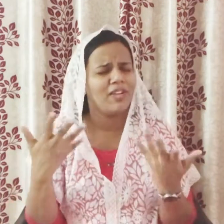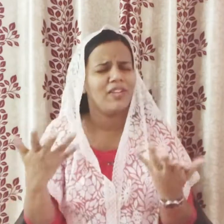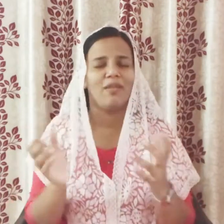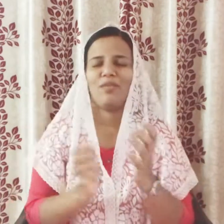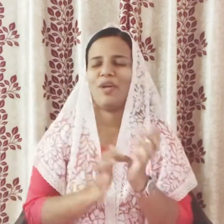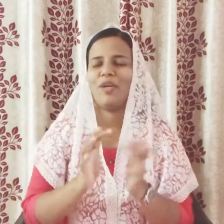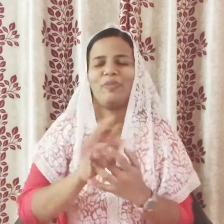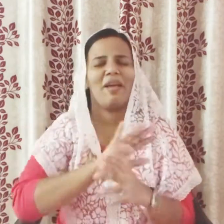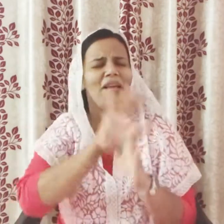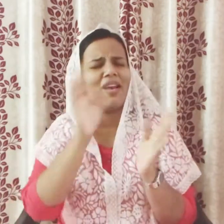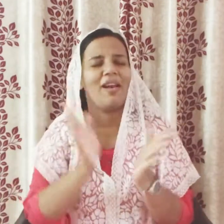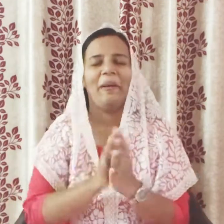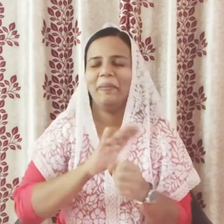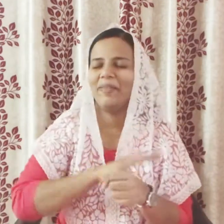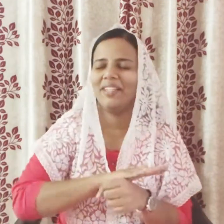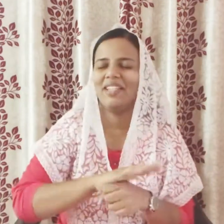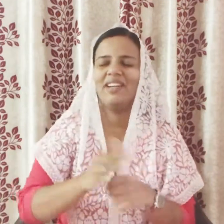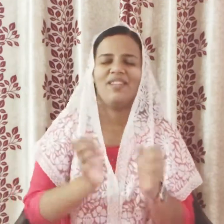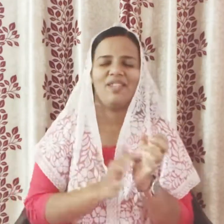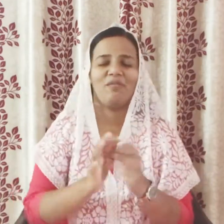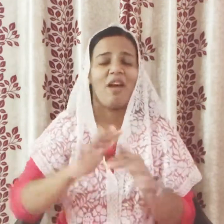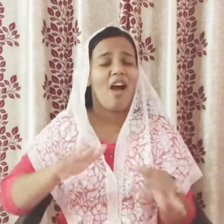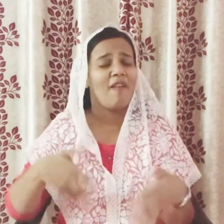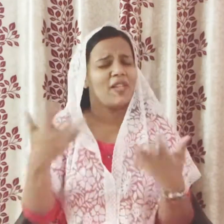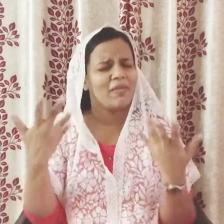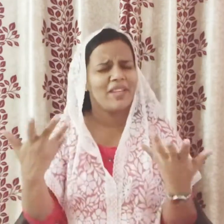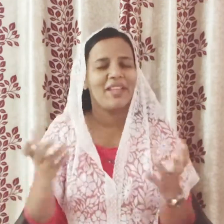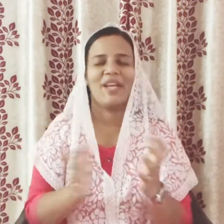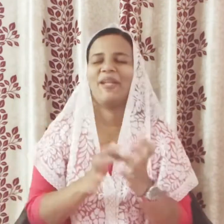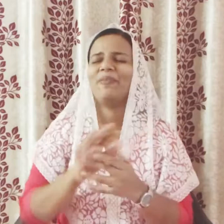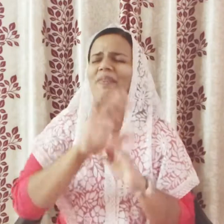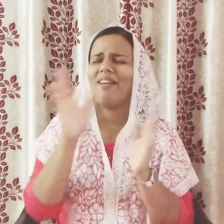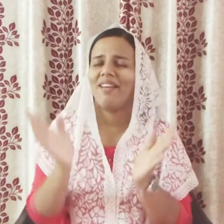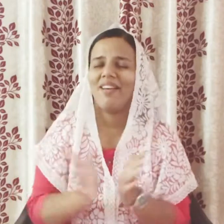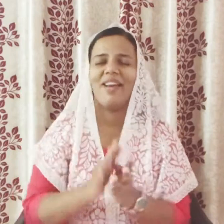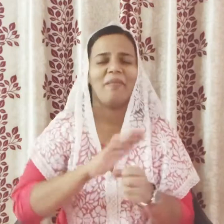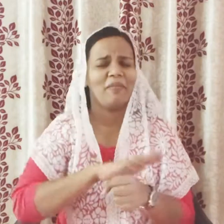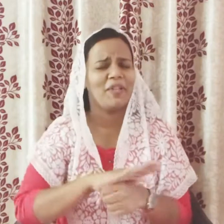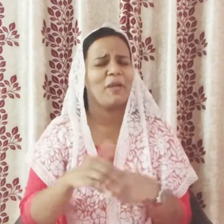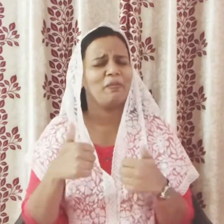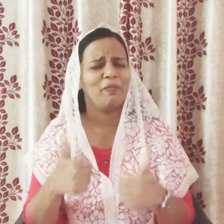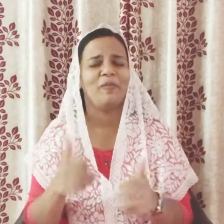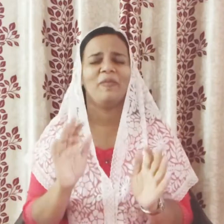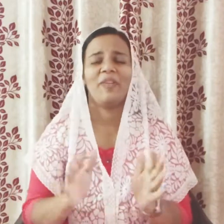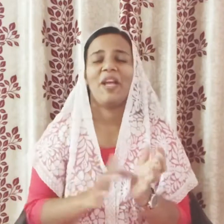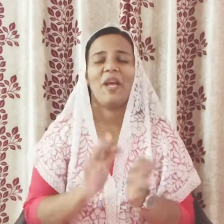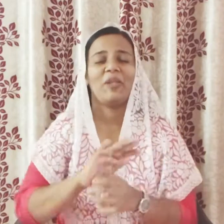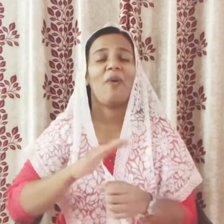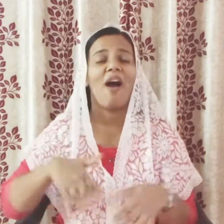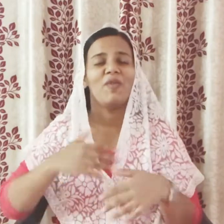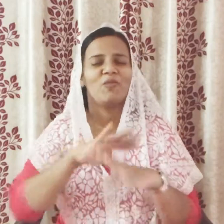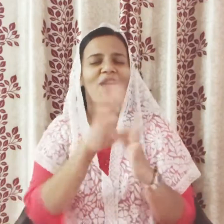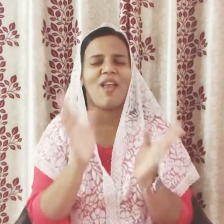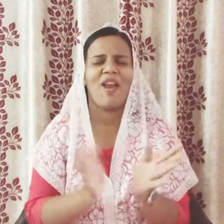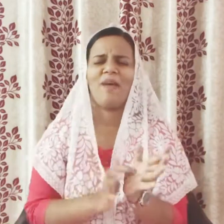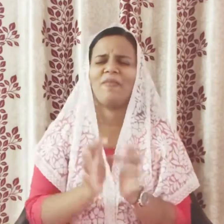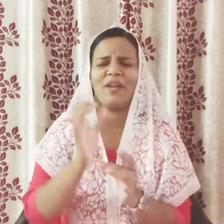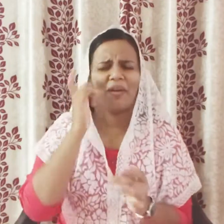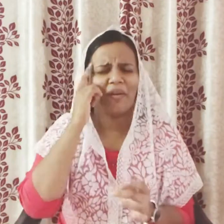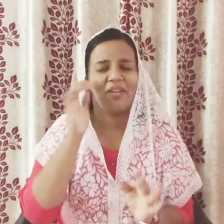എന്തുമാകട്ടെ, ഞങ്ങളുടെ കർത്താവ് മതിയായവനാകിയാൽ സ്തോത്രം. ആവശ്യം എന്തുമാകട്ടെ, കർത്താവ് മതിയായവനാകിയാൽ സ്തോത്രം. എല്ലാ ആവശ്യങ്ങളെയും അറിയുന്നവനെ ഇന്ന് പ്രഭാതത്തിൽ